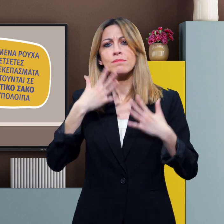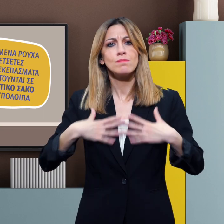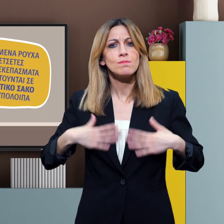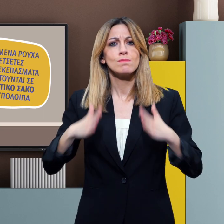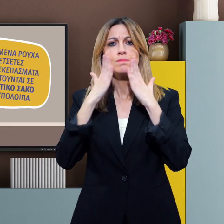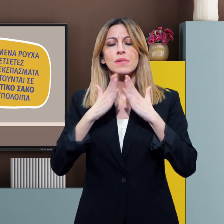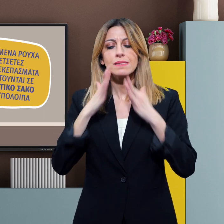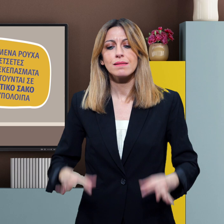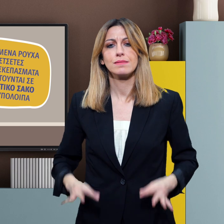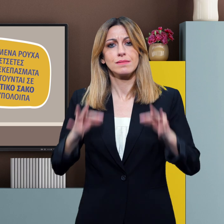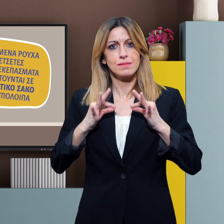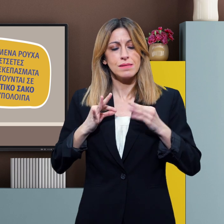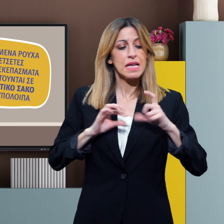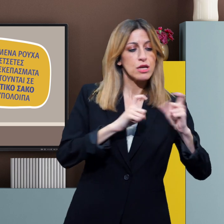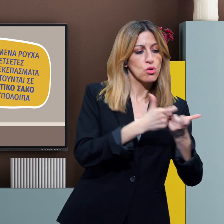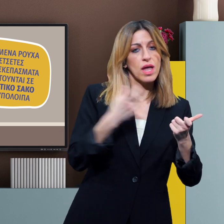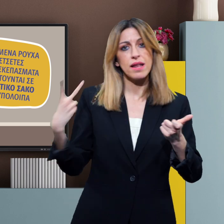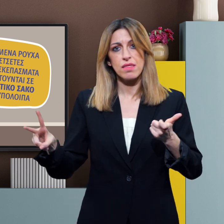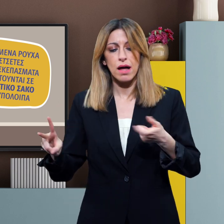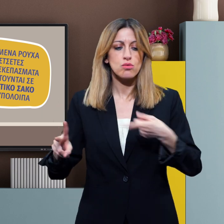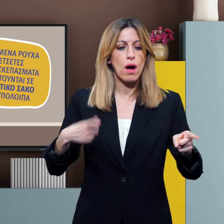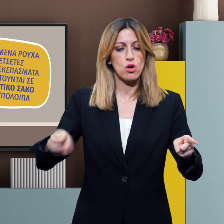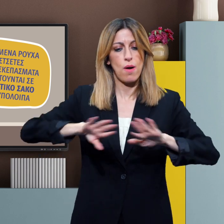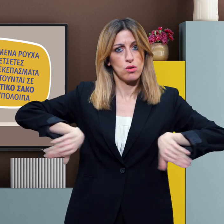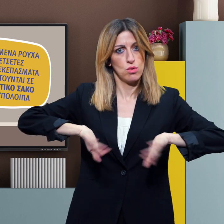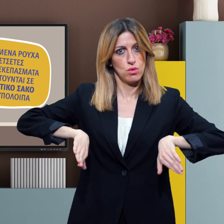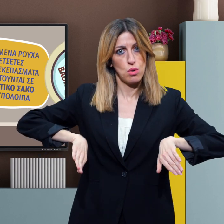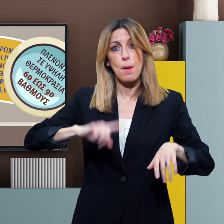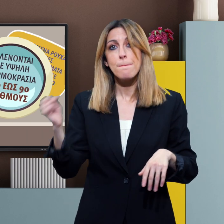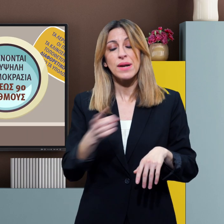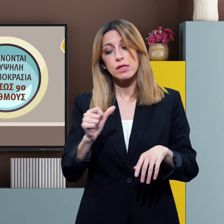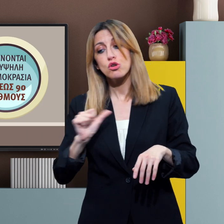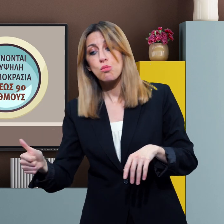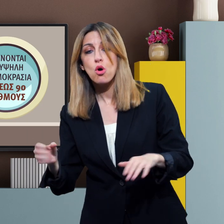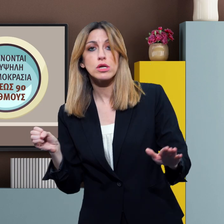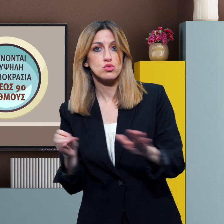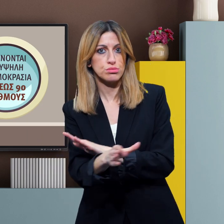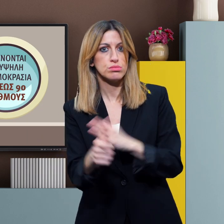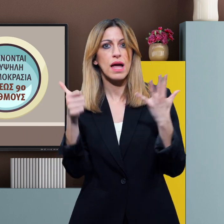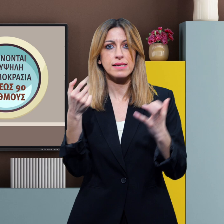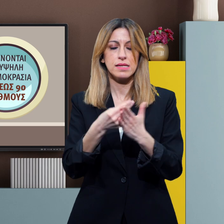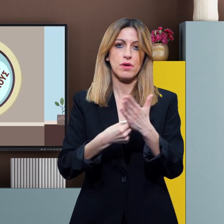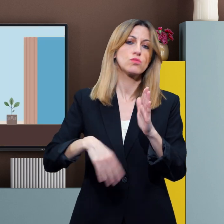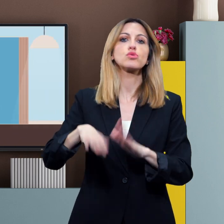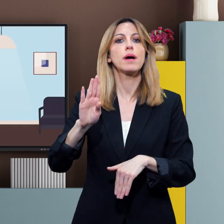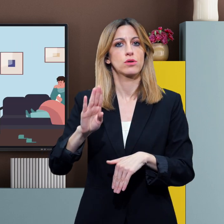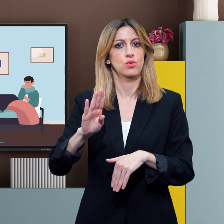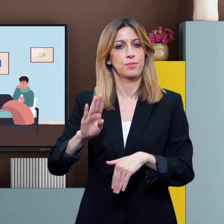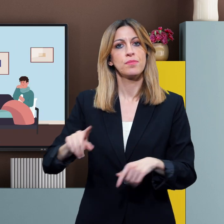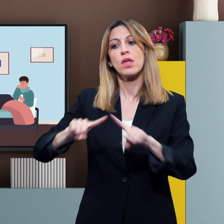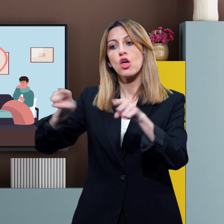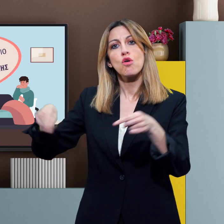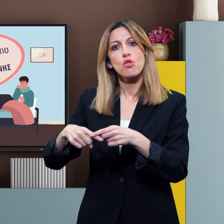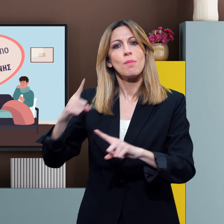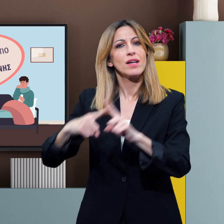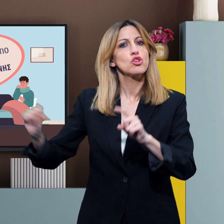ρούχα, οι πετσέτες, τα κλινοσκεπάσματα τοποθετούνται σε διαφορετικό σάκο από τα υπόλοιπα και πλένονται σε υψηλή θερμοκρασία. Επιφάνειες